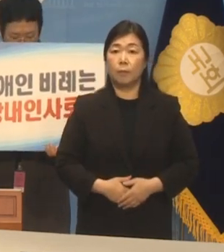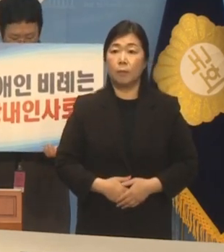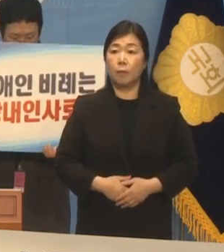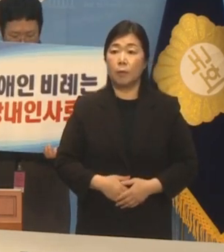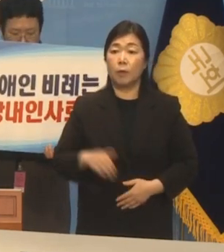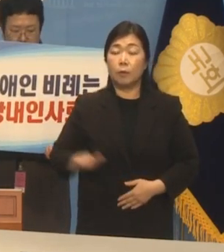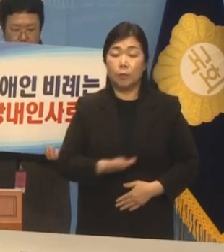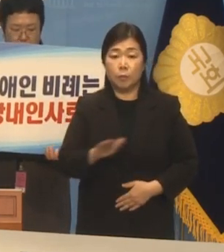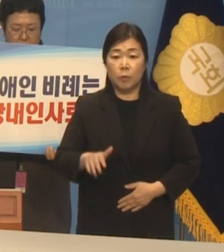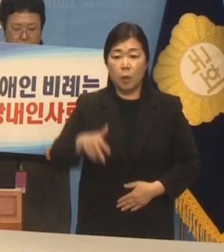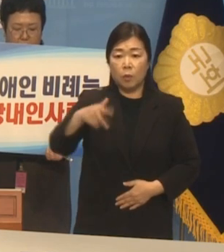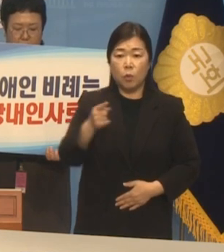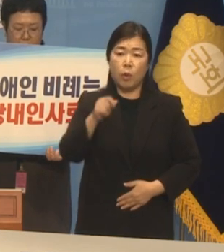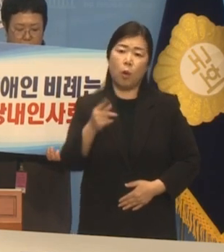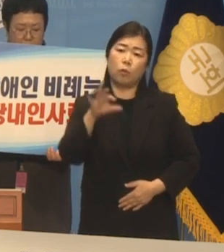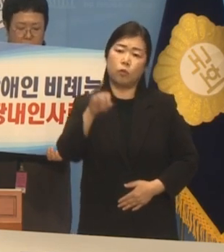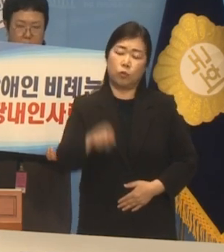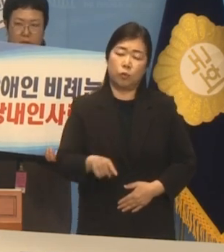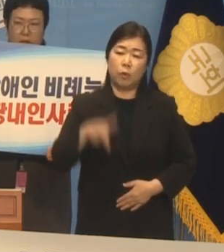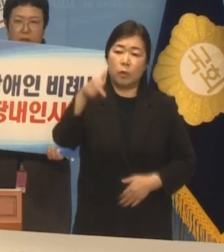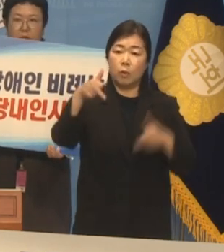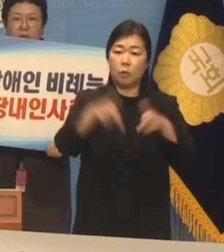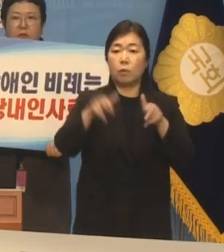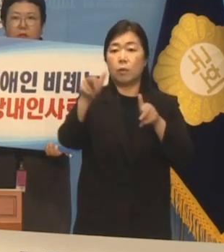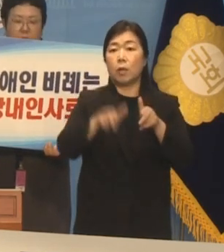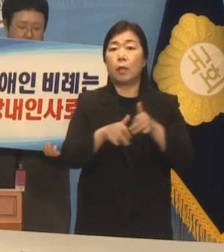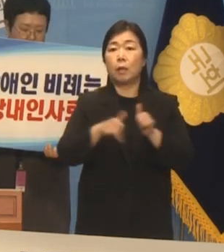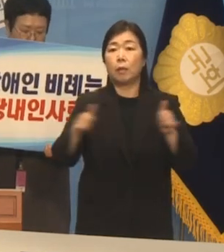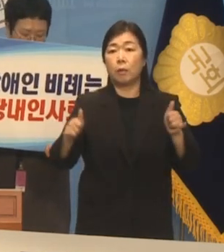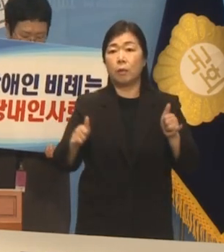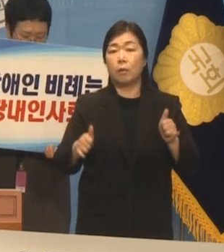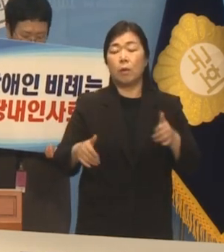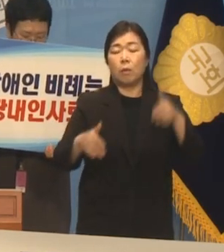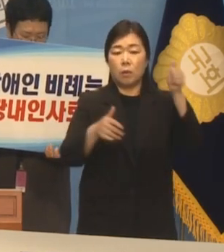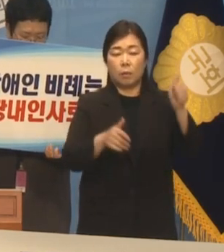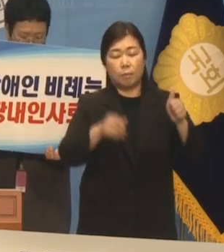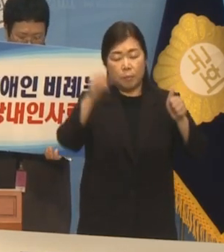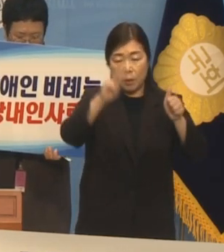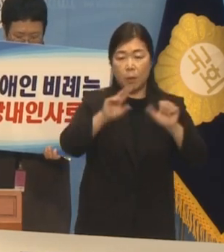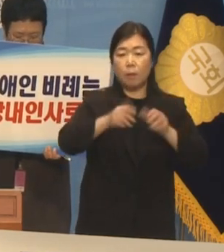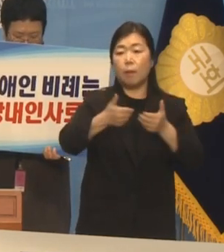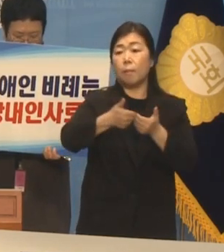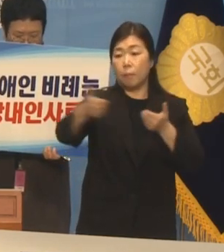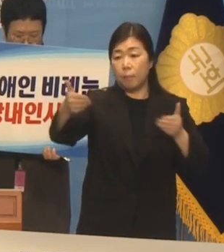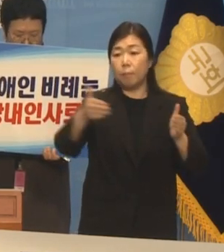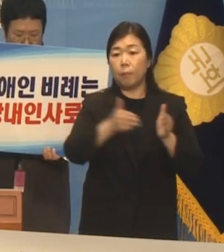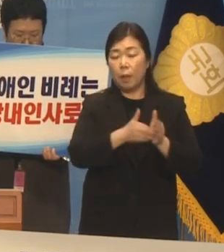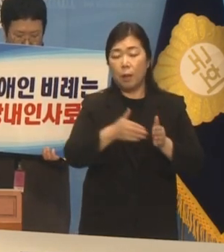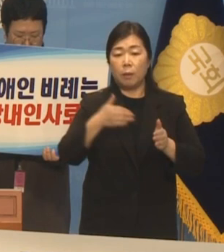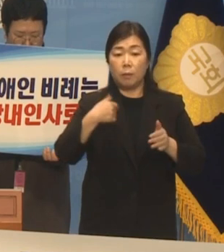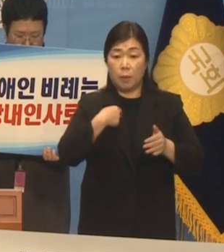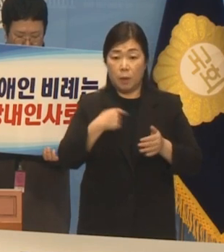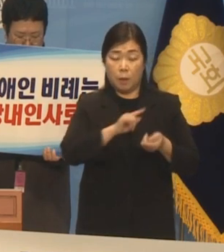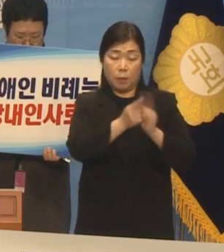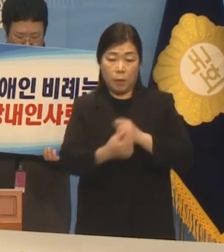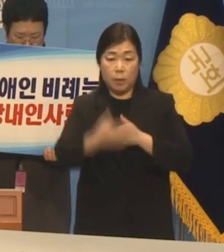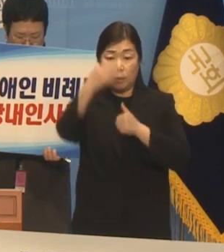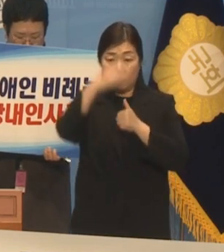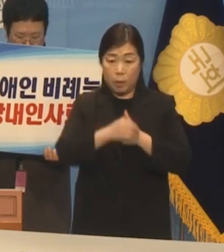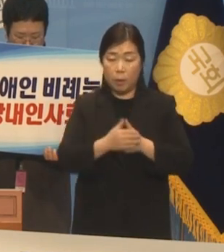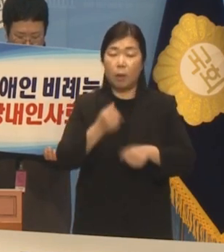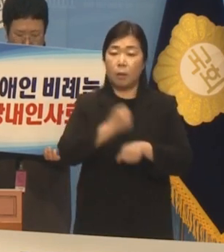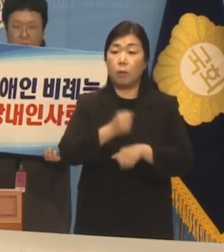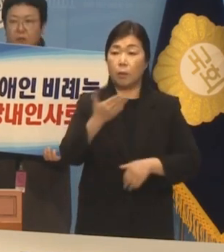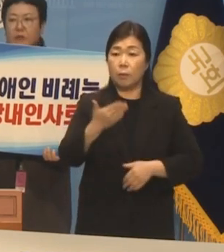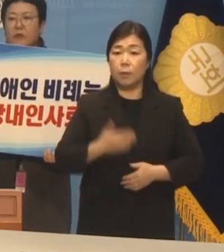김유진이라우 전국장애인 위원회 위원장님께서 급작스럽게 세상을 떠나게 서 제가 직무 대행을 맡게